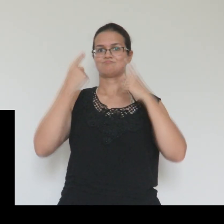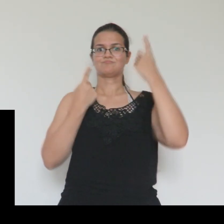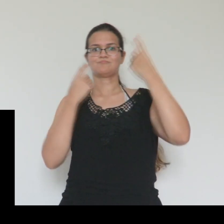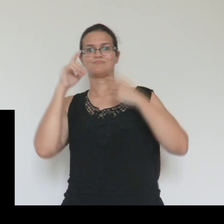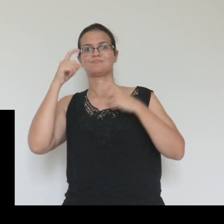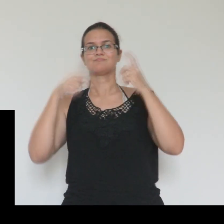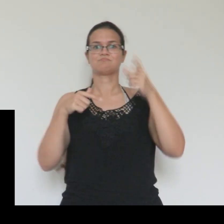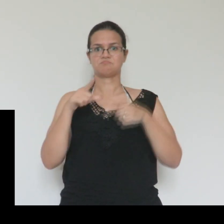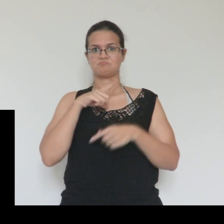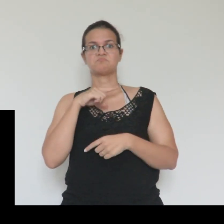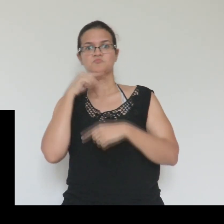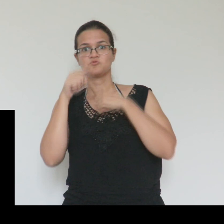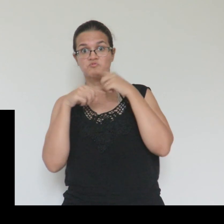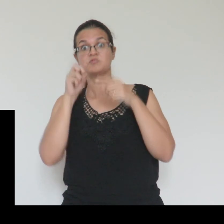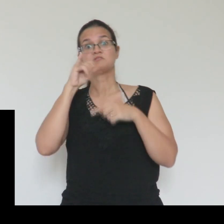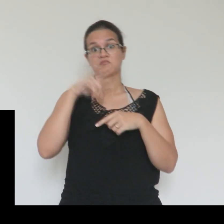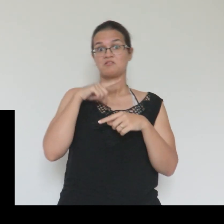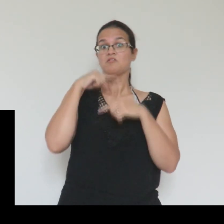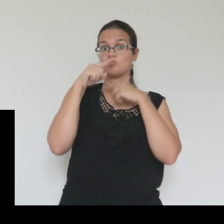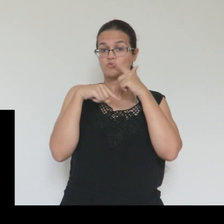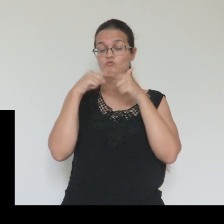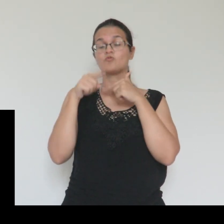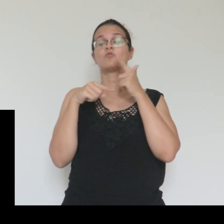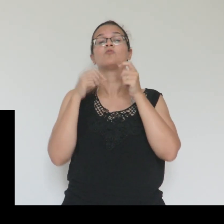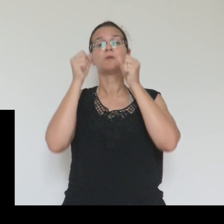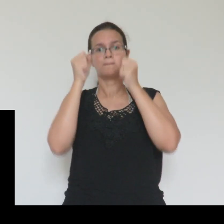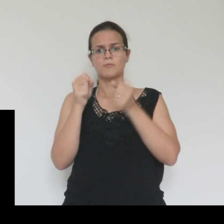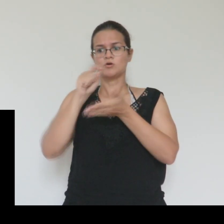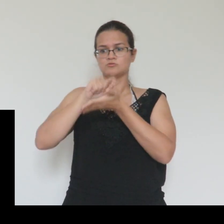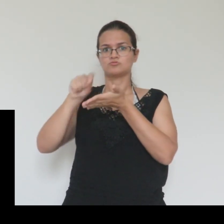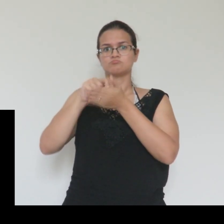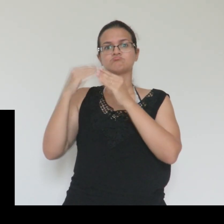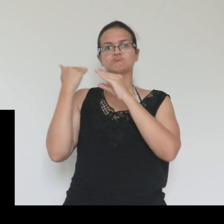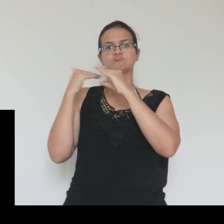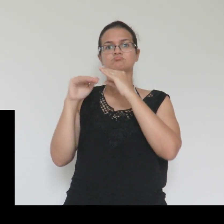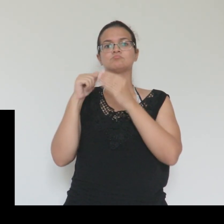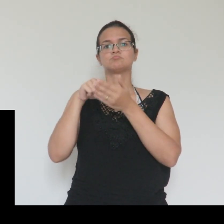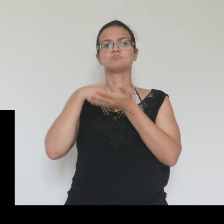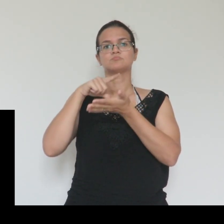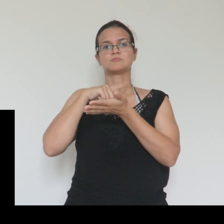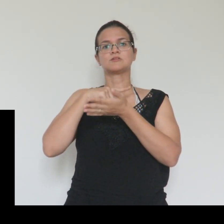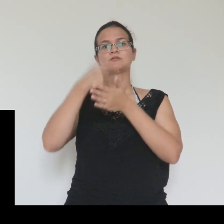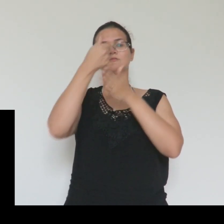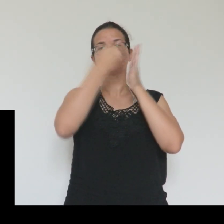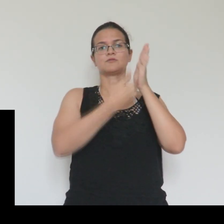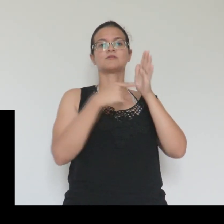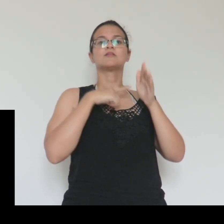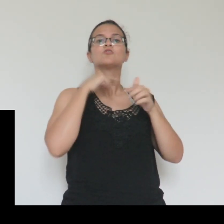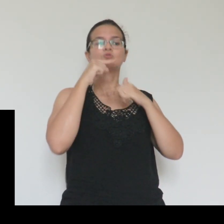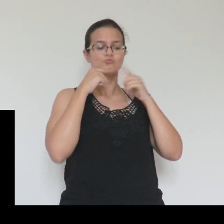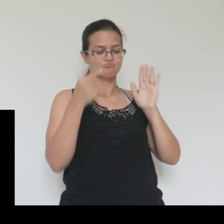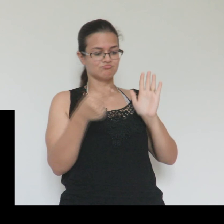aqui no nosso site, né? Onde você pode encaminhar dúvidas que a gente vai estar respondendo por lá,